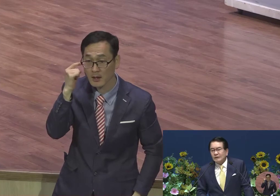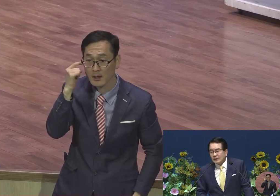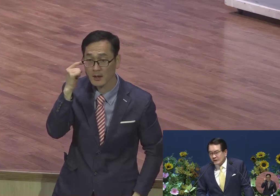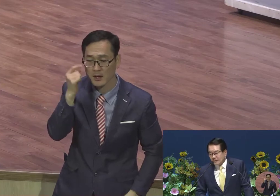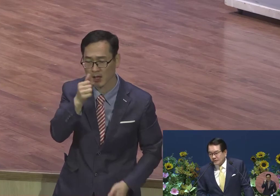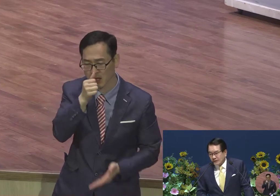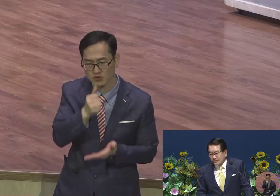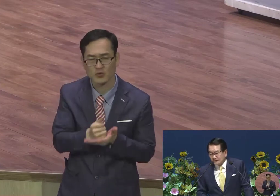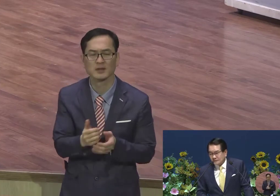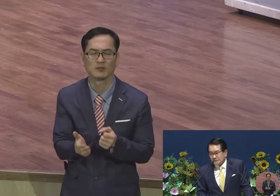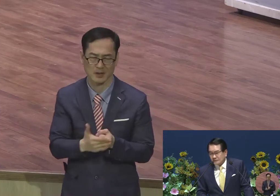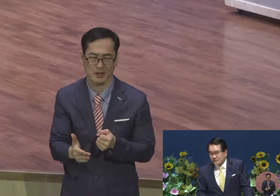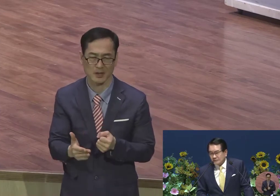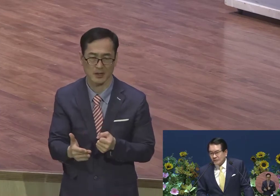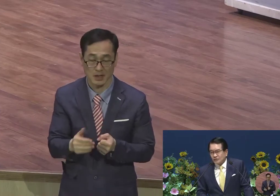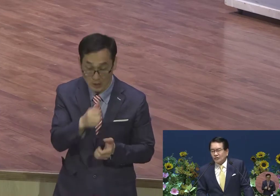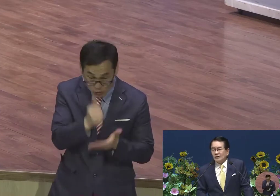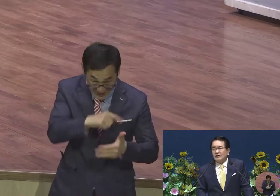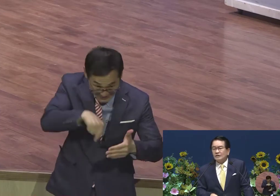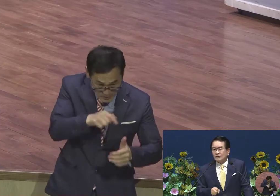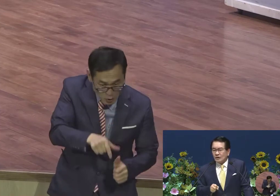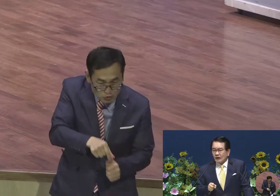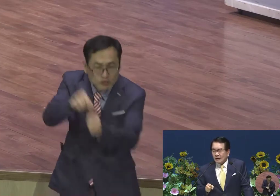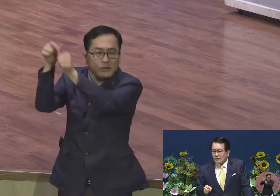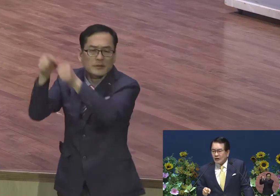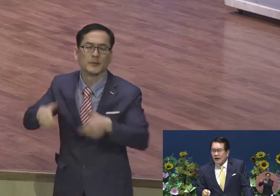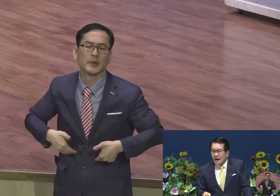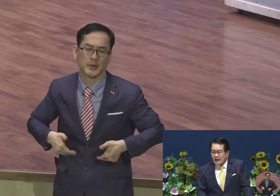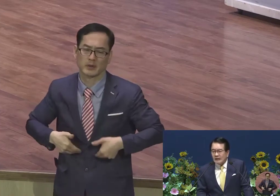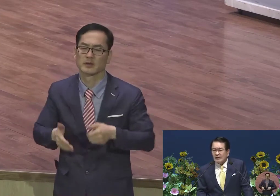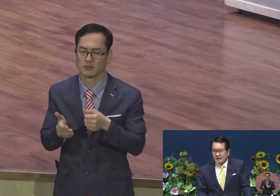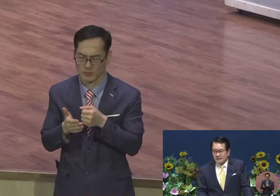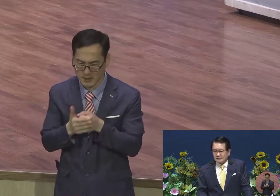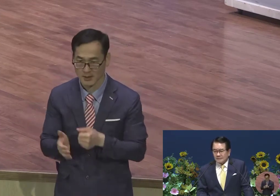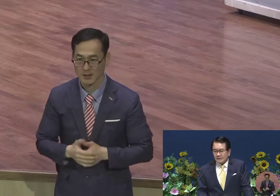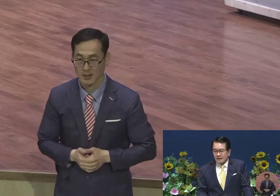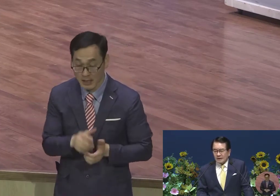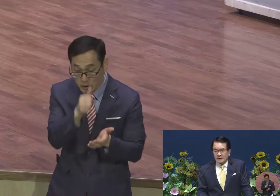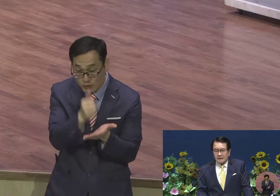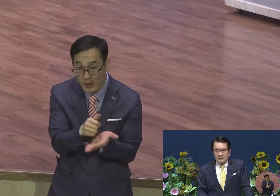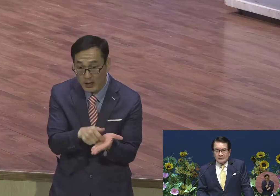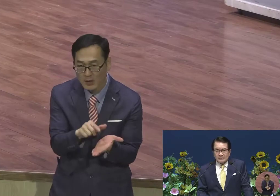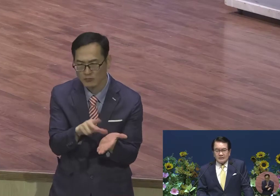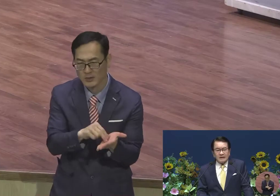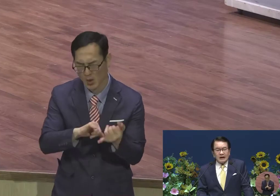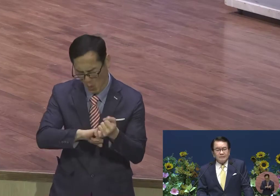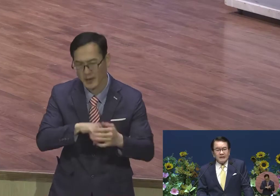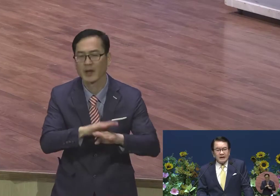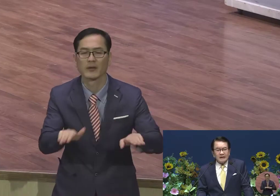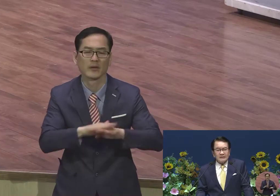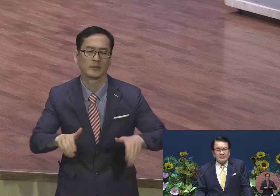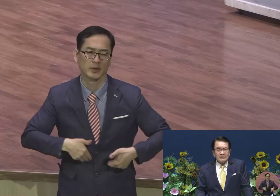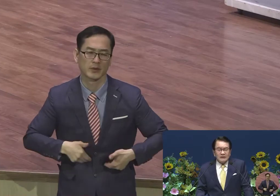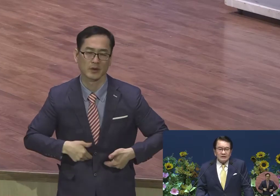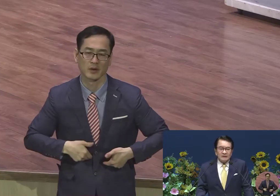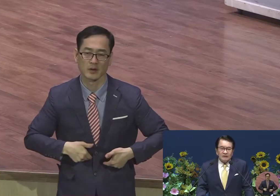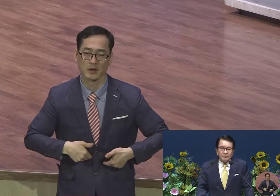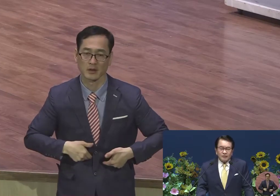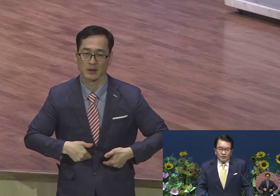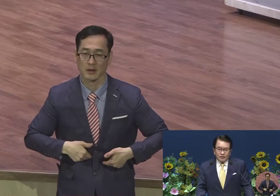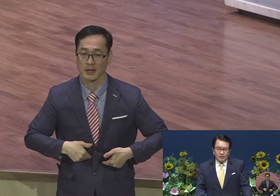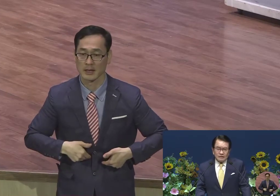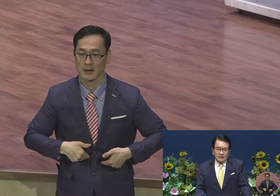구원받아야 될 죄인은 죄인은 죄가 해결되어야 돼요 저 감방에 있는